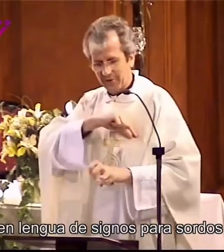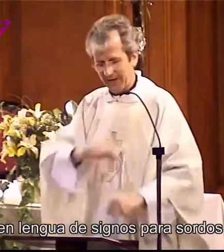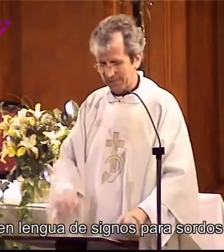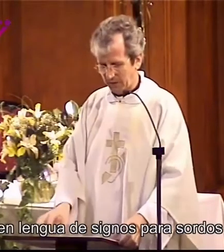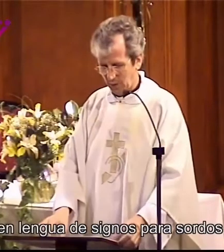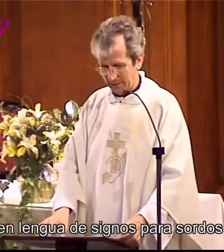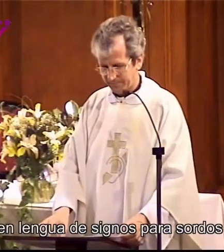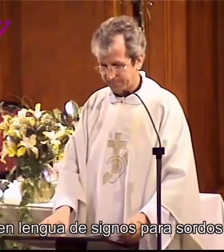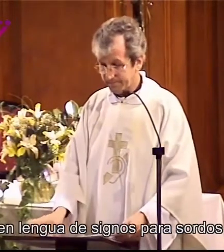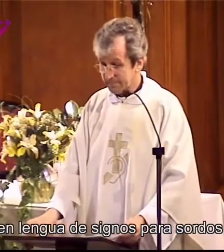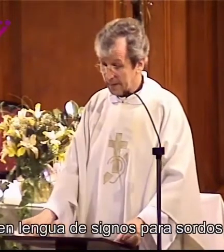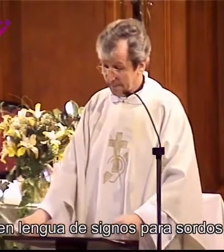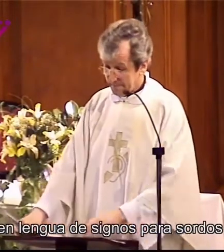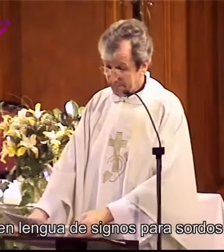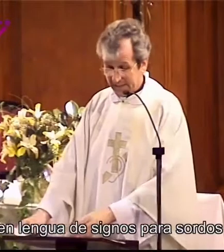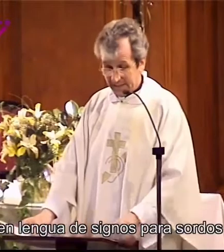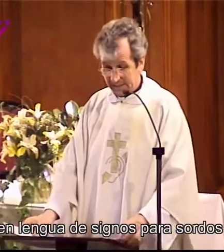espiritual. ¿Visteis?